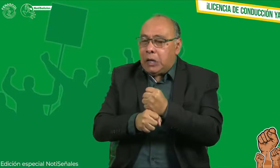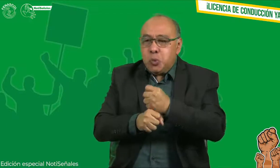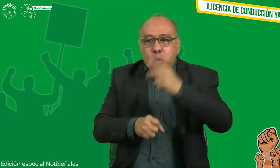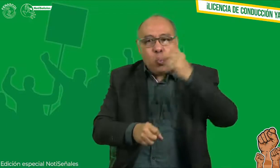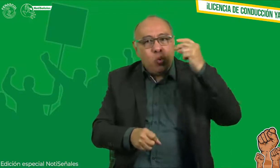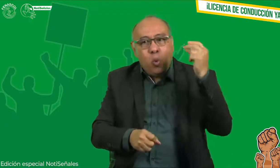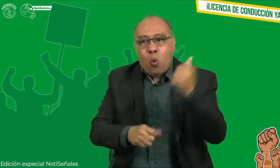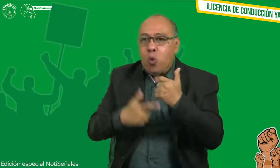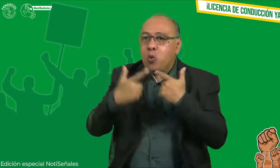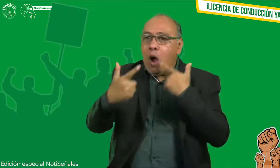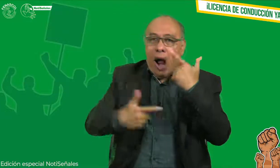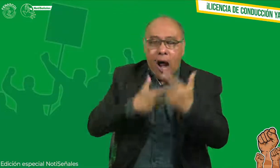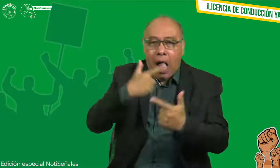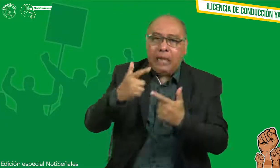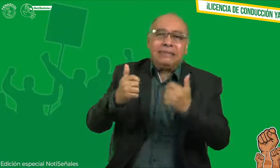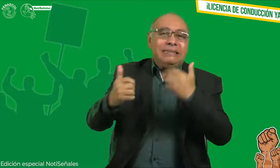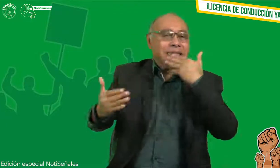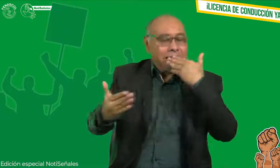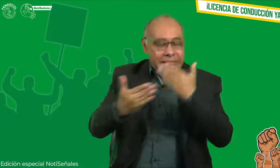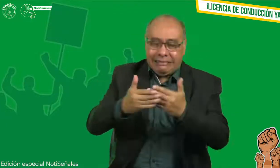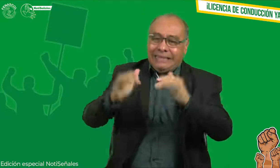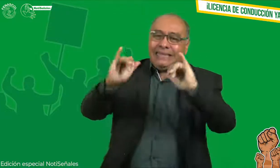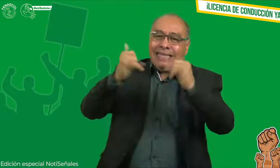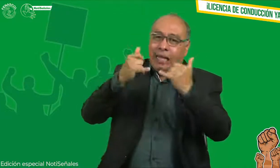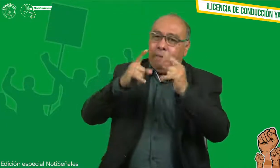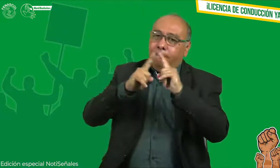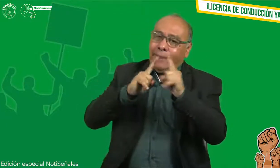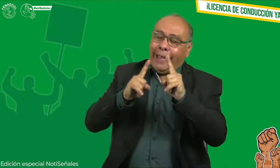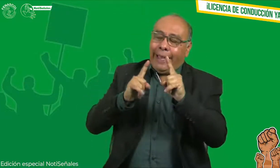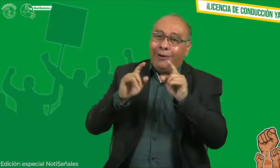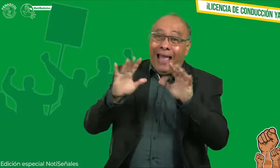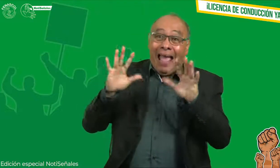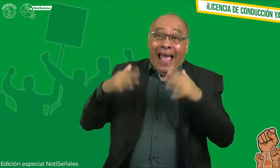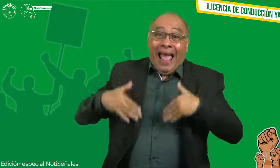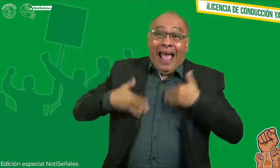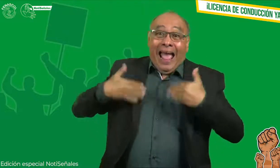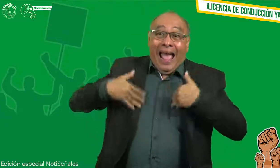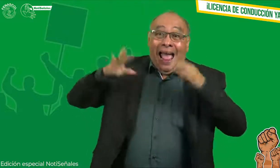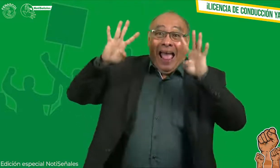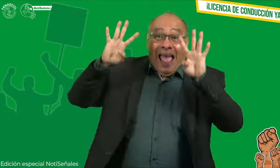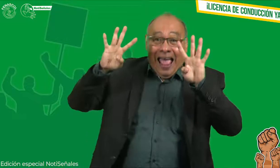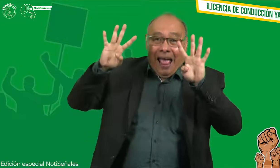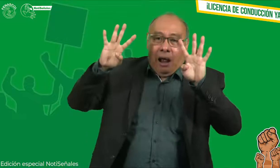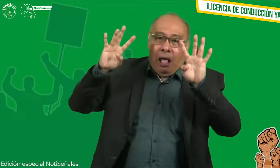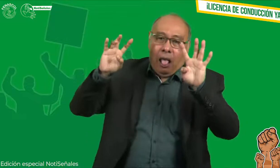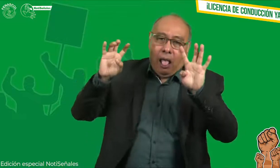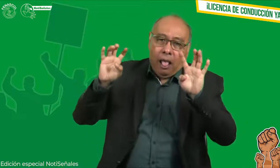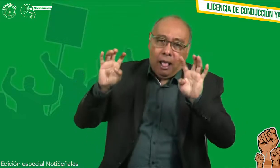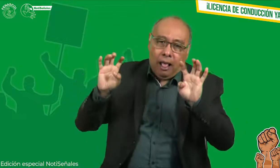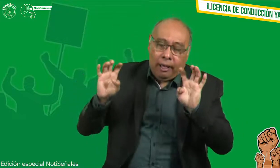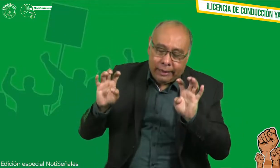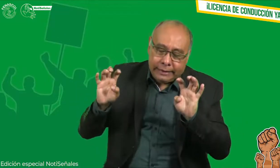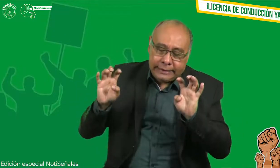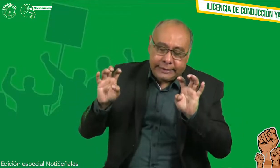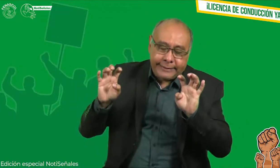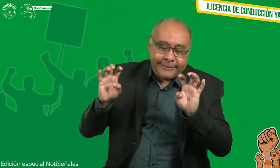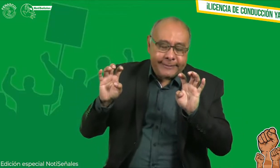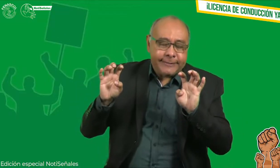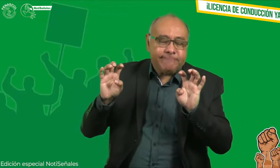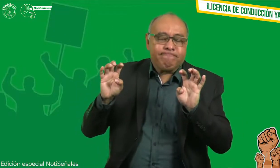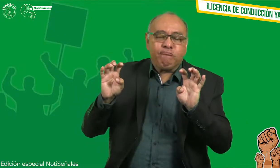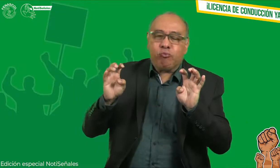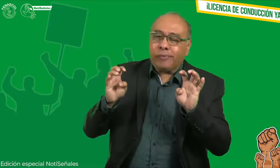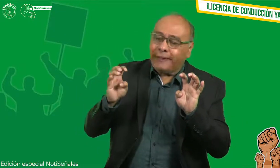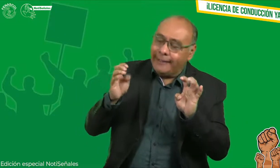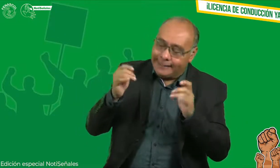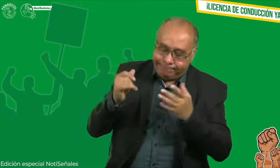sido una larga lucha en estos más de 3 años en el gobierno Duque. Sí, entiendan esto, sí, pero hay algo